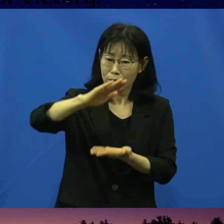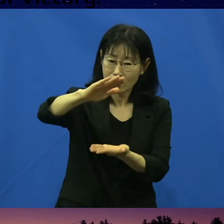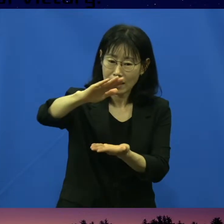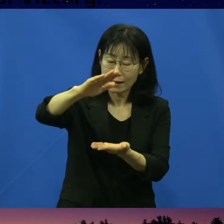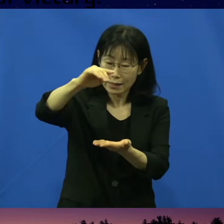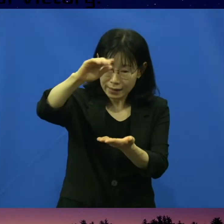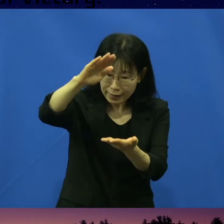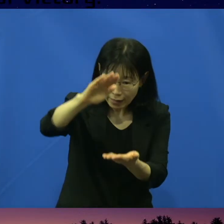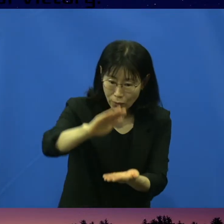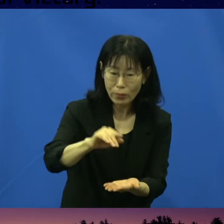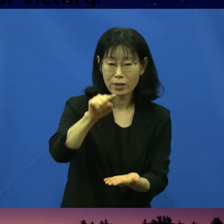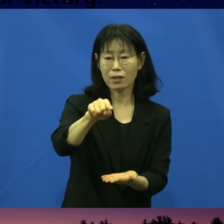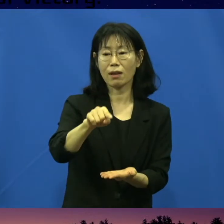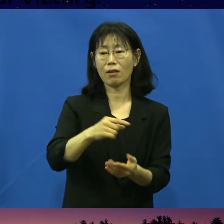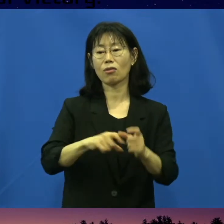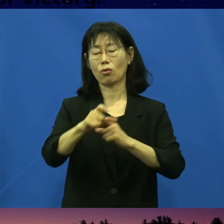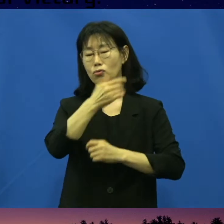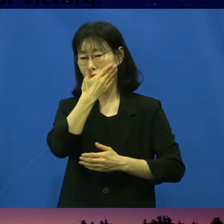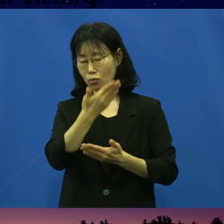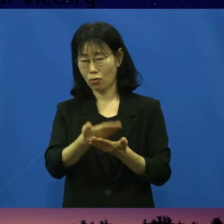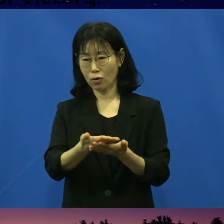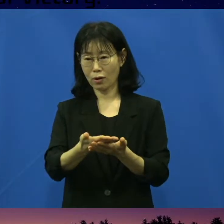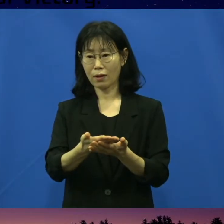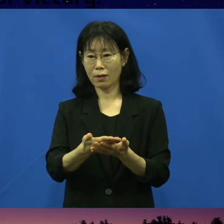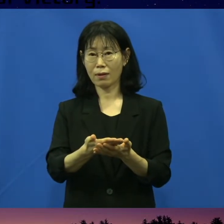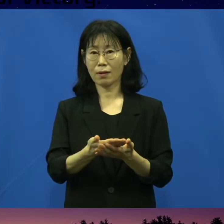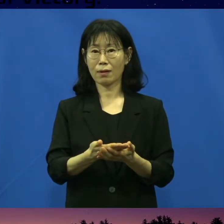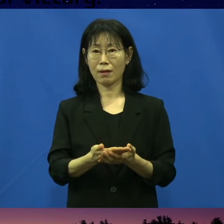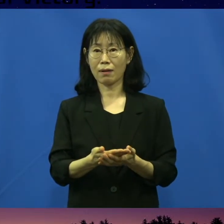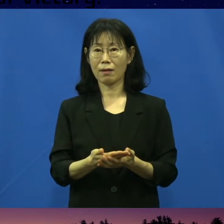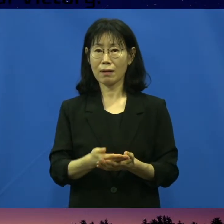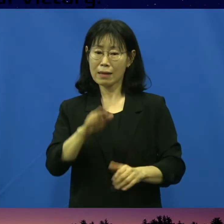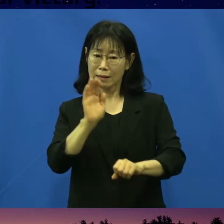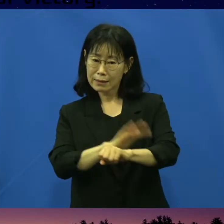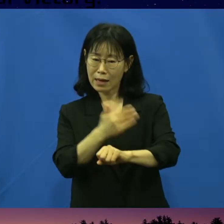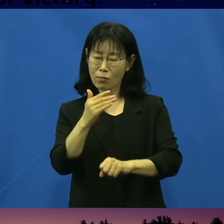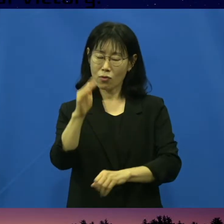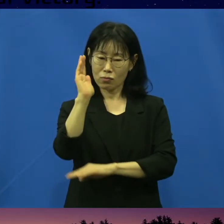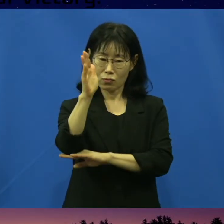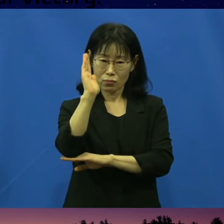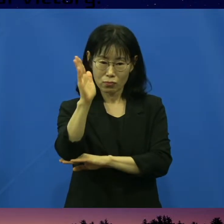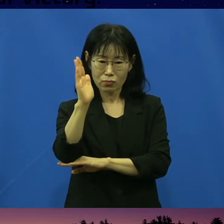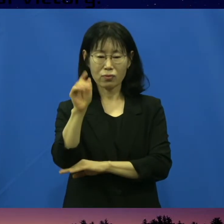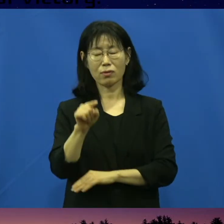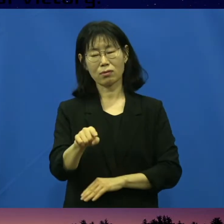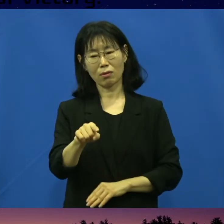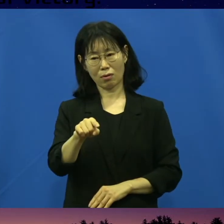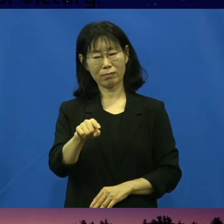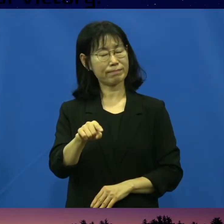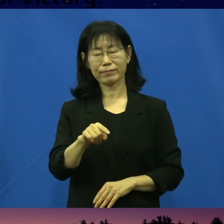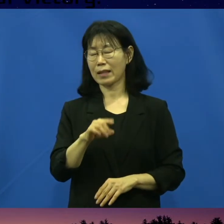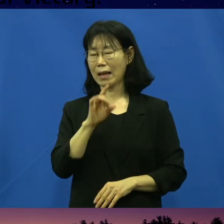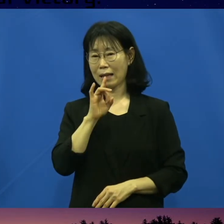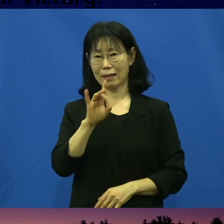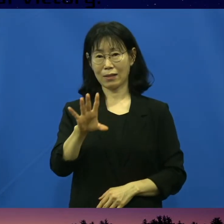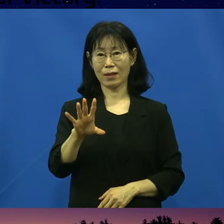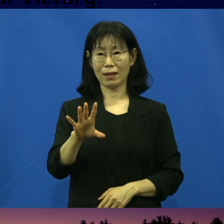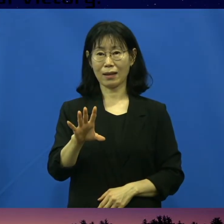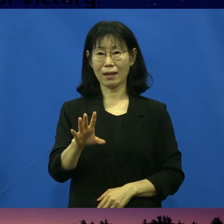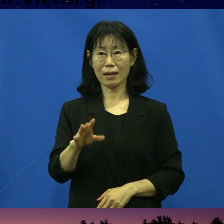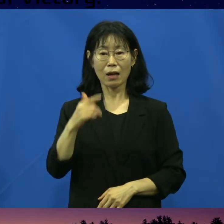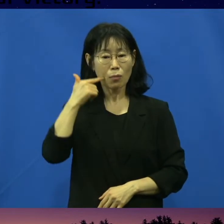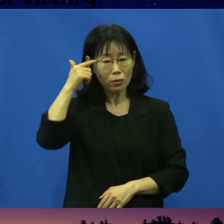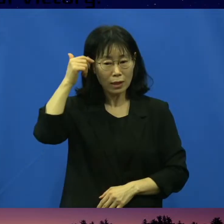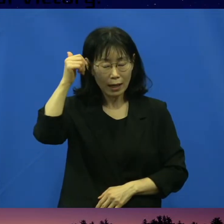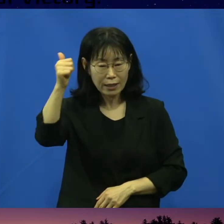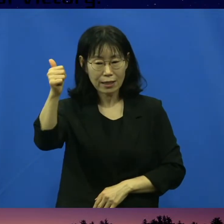되는 거예요. 말씀에서 어긋난 해석을 하고 잘못된 메시지를 전하는 건 안 되죠. 그런데 누구가 전하든지 그